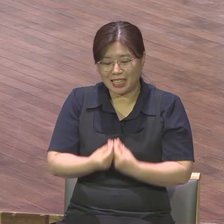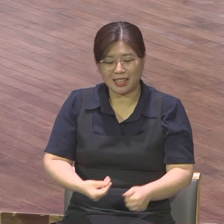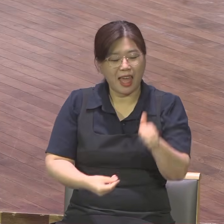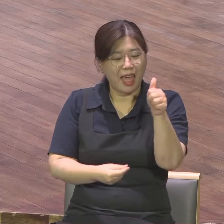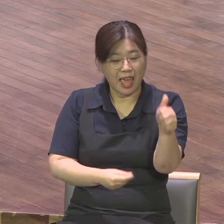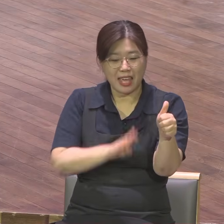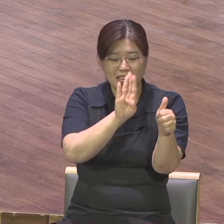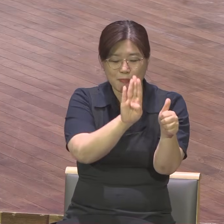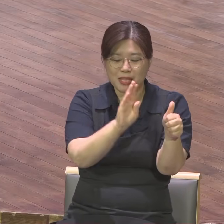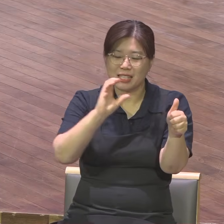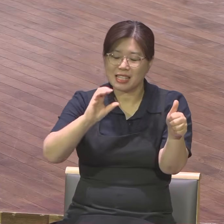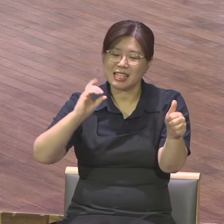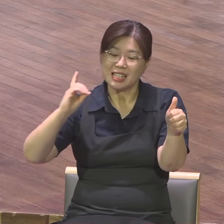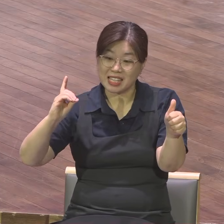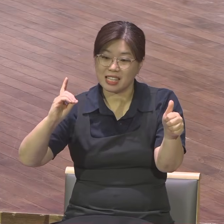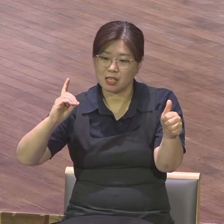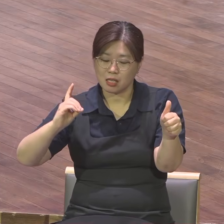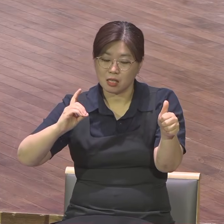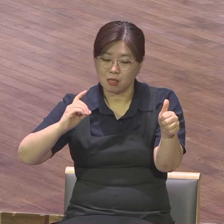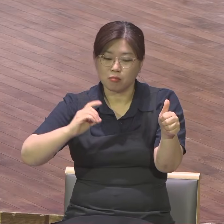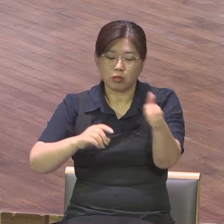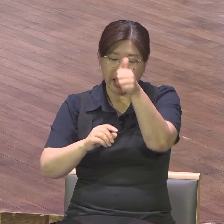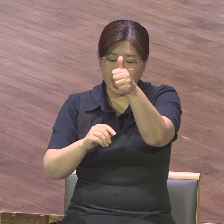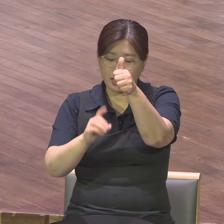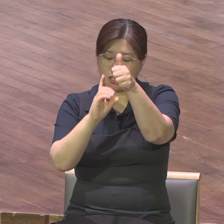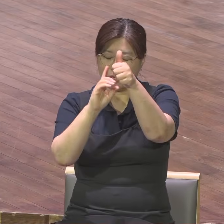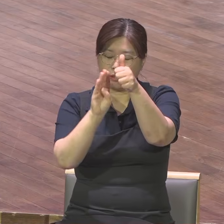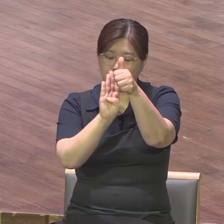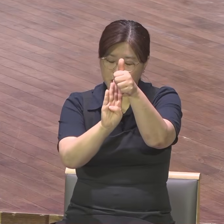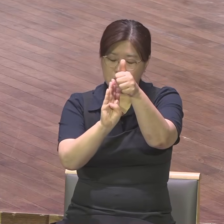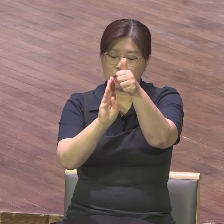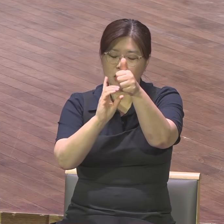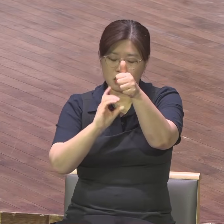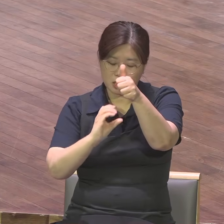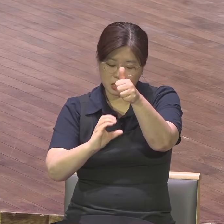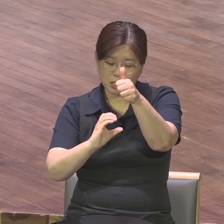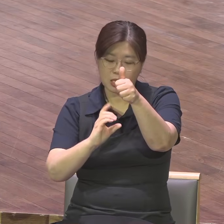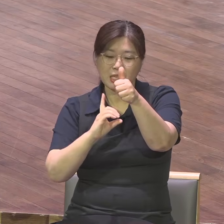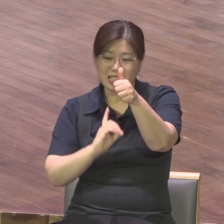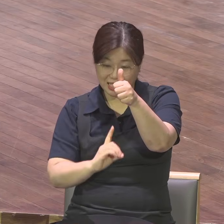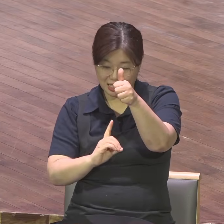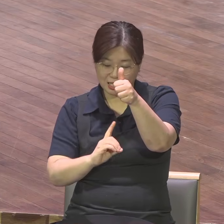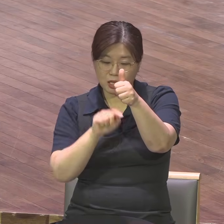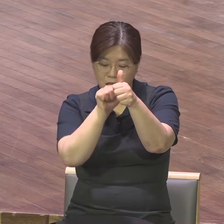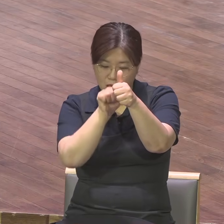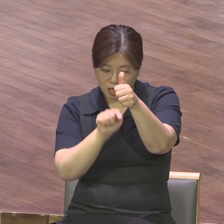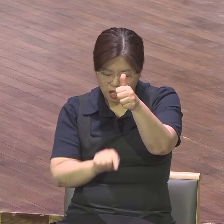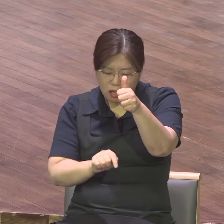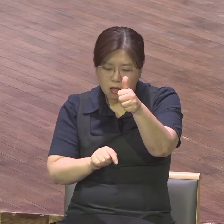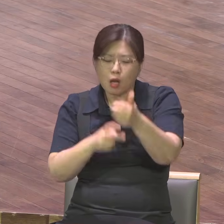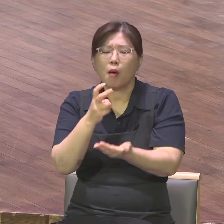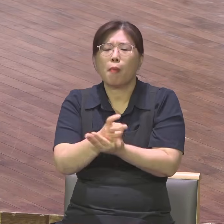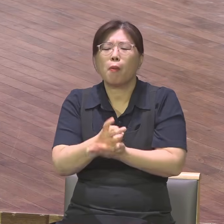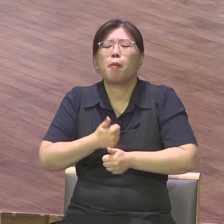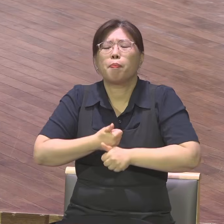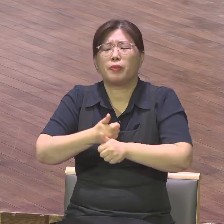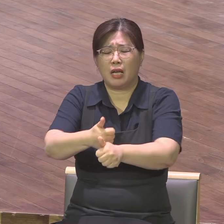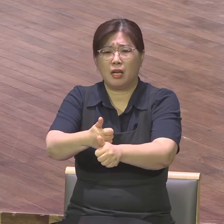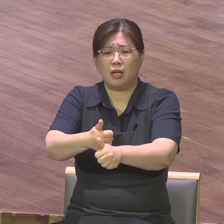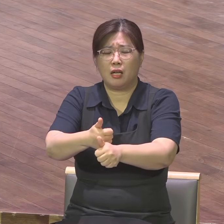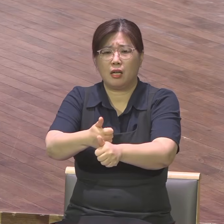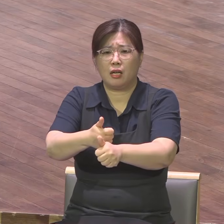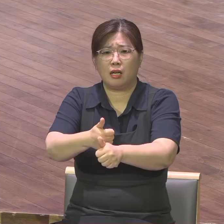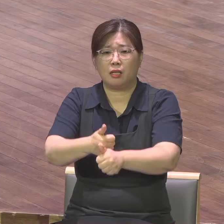따르는 시를 아크로스틱이라고 말하는데, 히브리 말하면 이 히브리어로 이 알파벳이